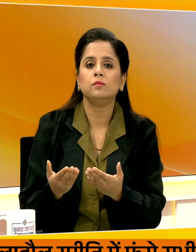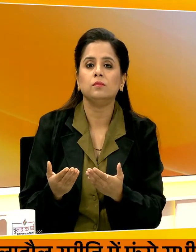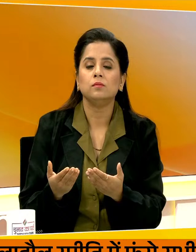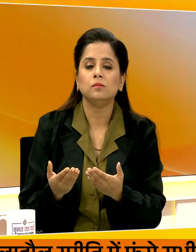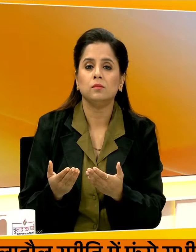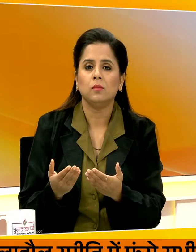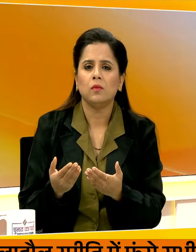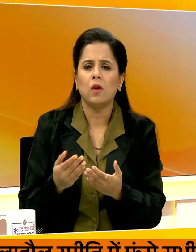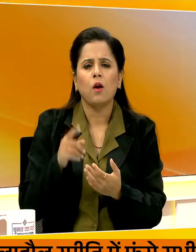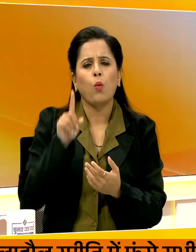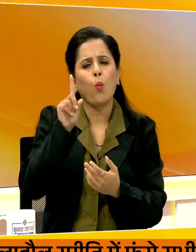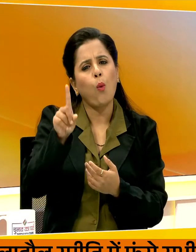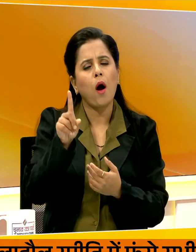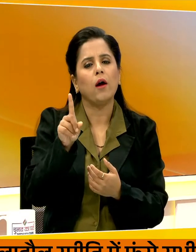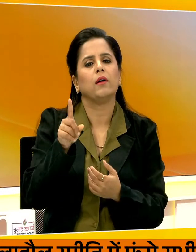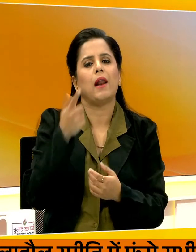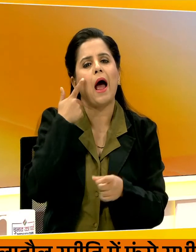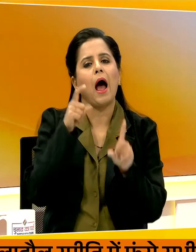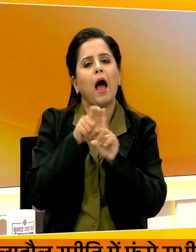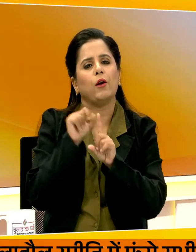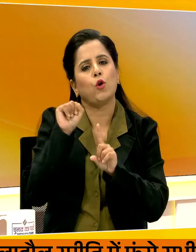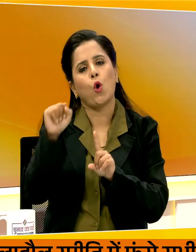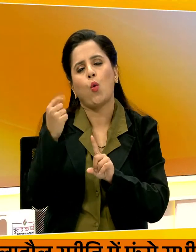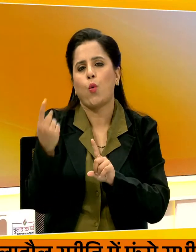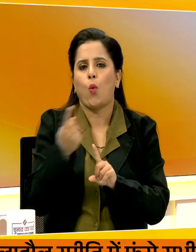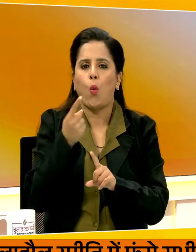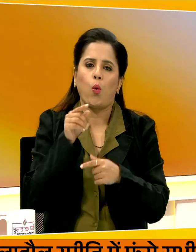एक ही पहचान है,